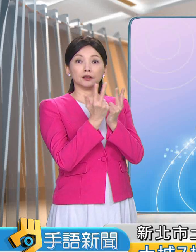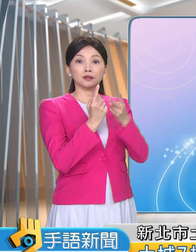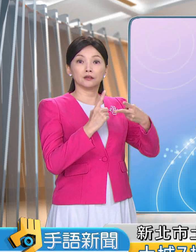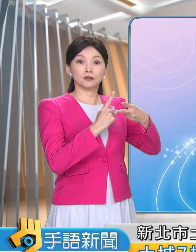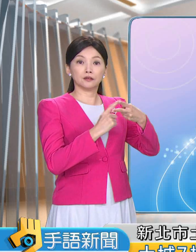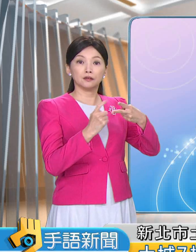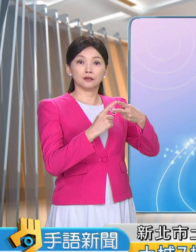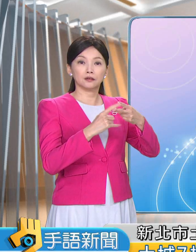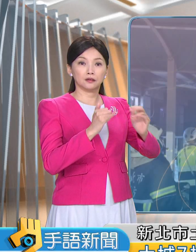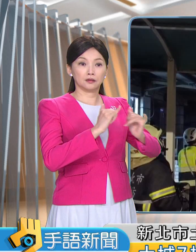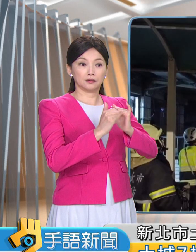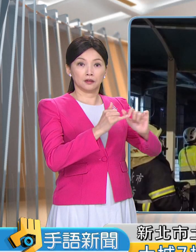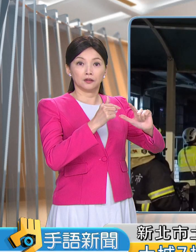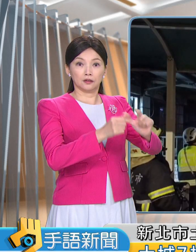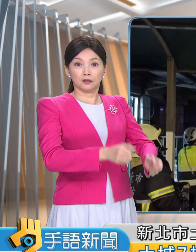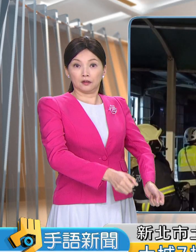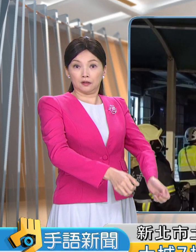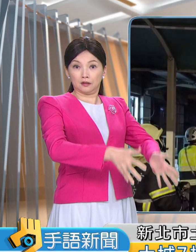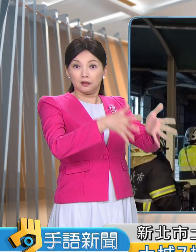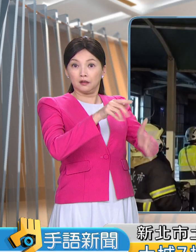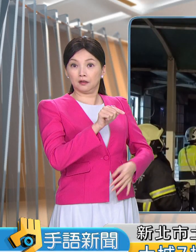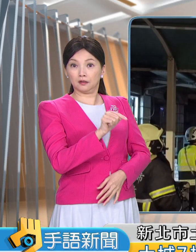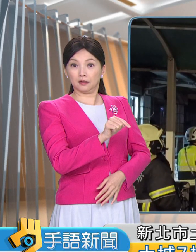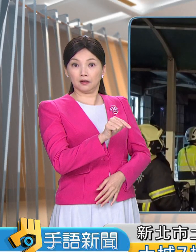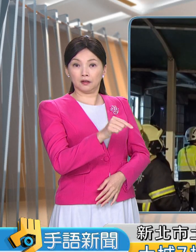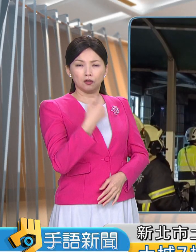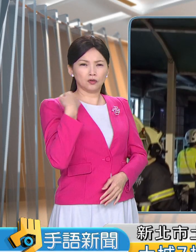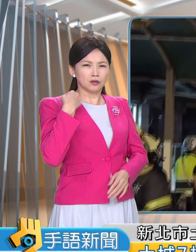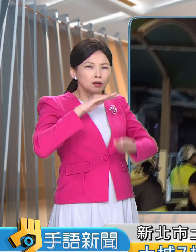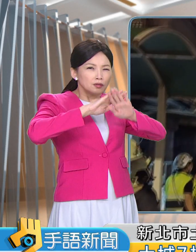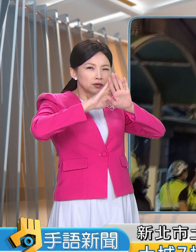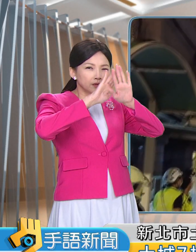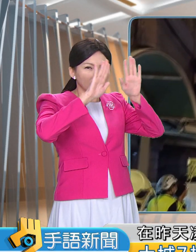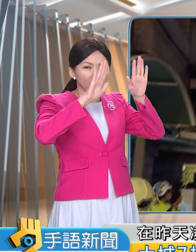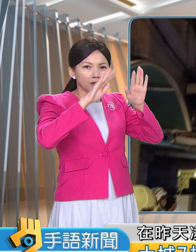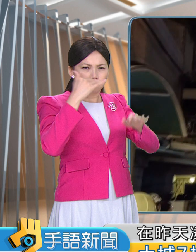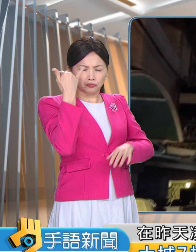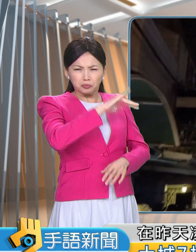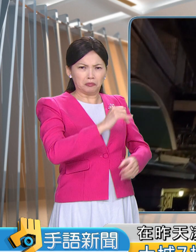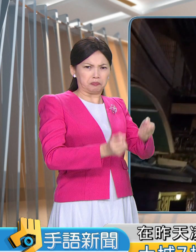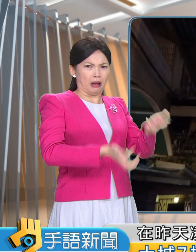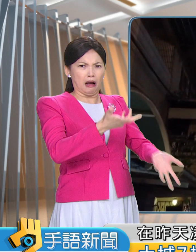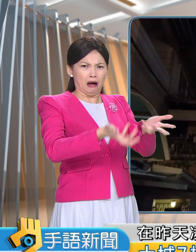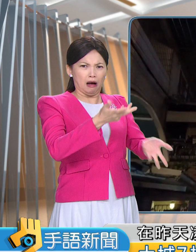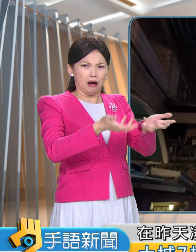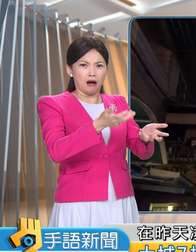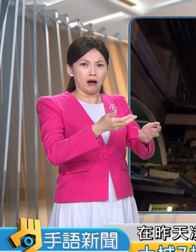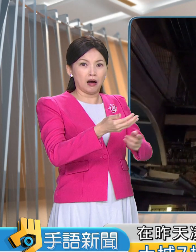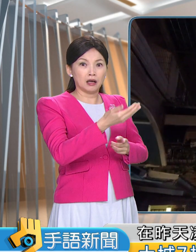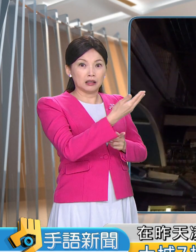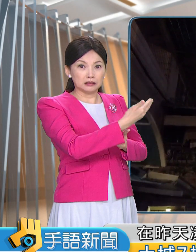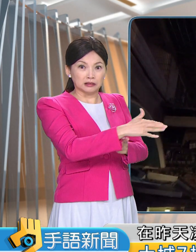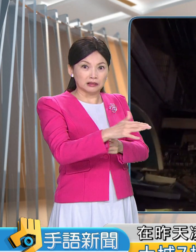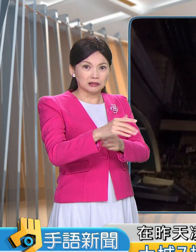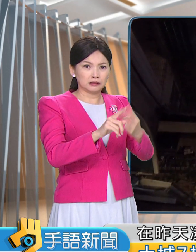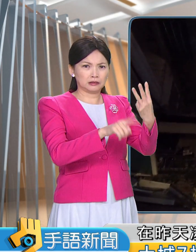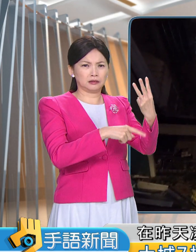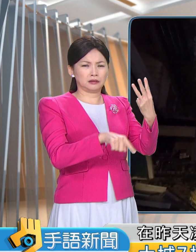新北市土城有一处社区民宅，昨天凌晨突然发生大火，造